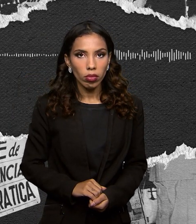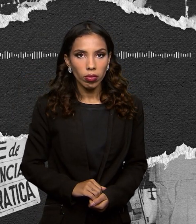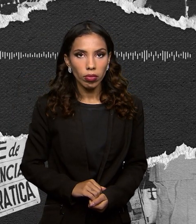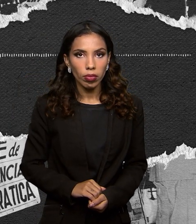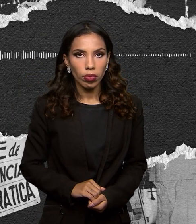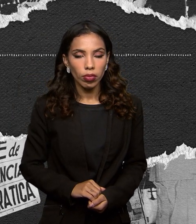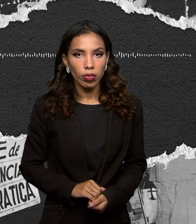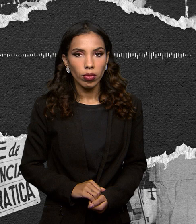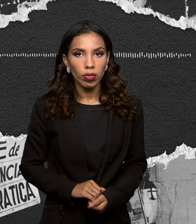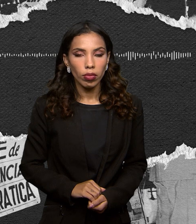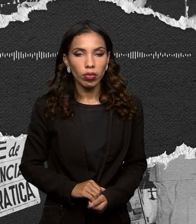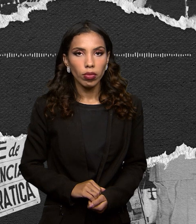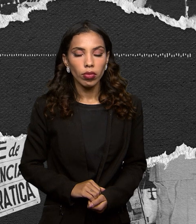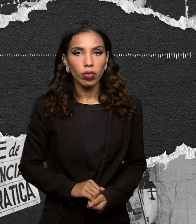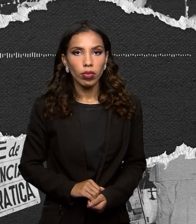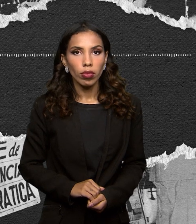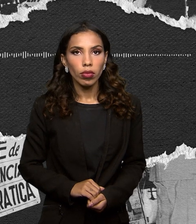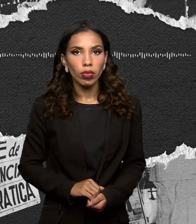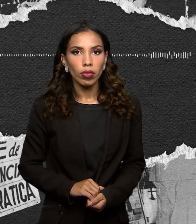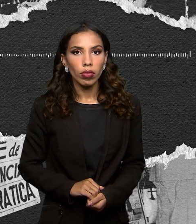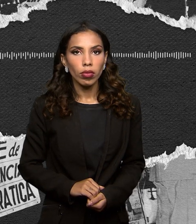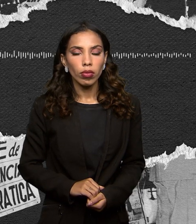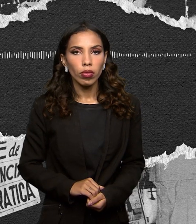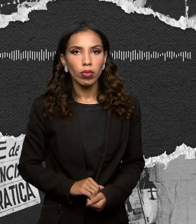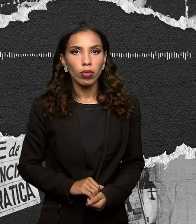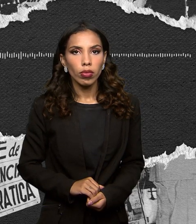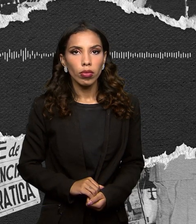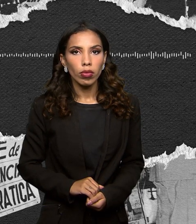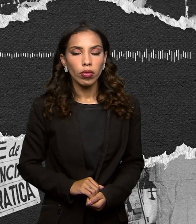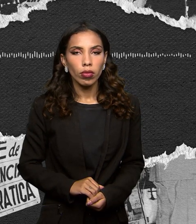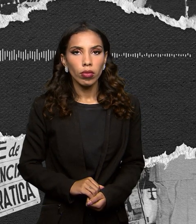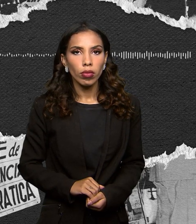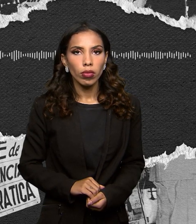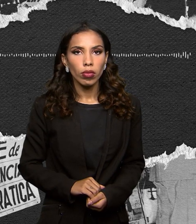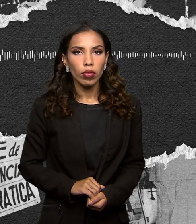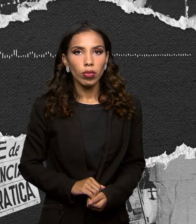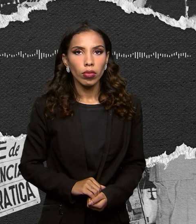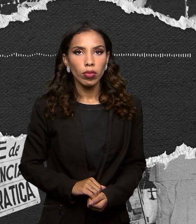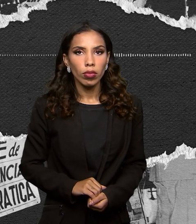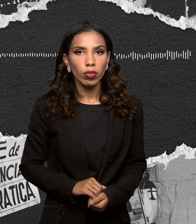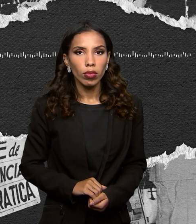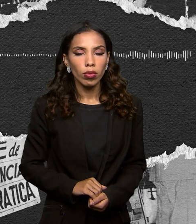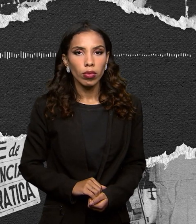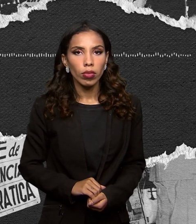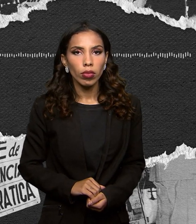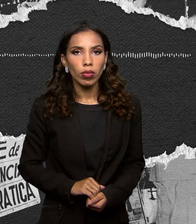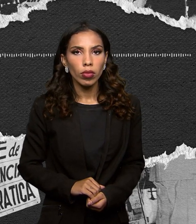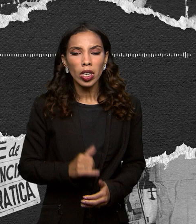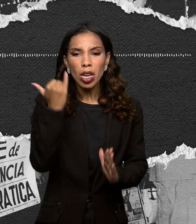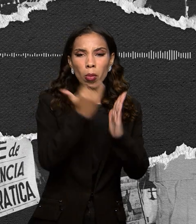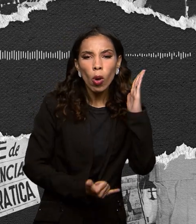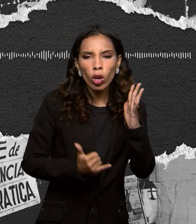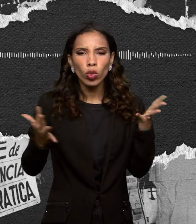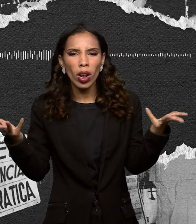Seria ajudar. Transporte público. Escolas. Podia mudar mais. Poderia ser melhor. Saber investir em impostos. Qualidade de